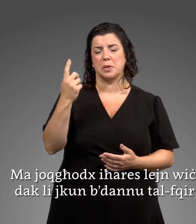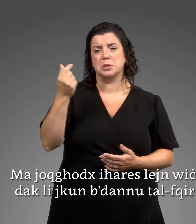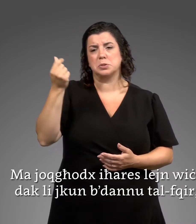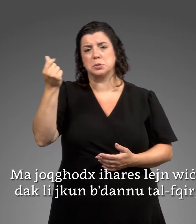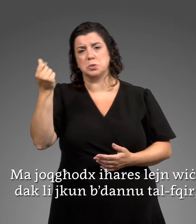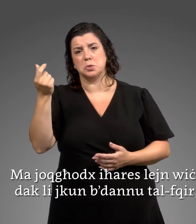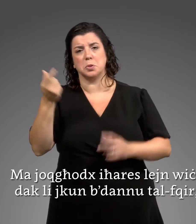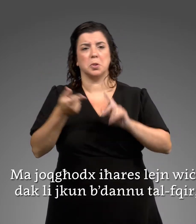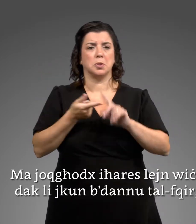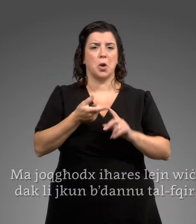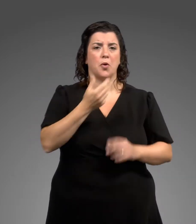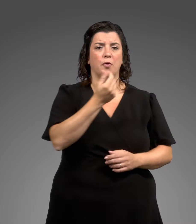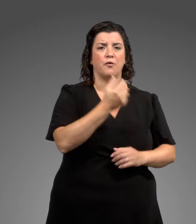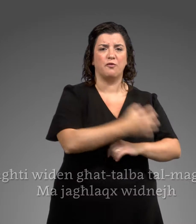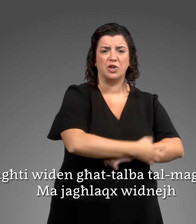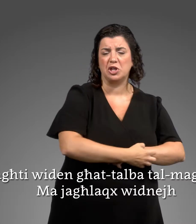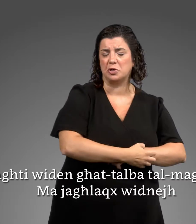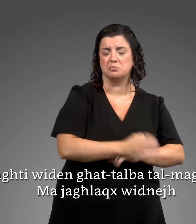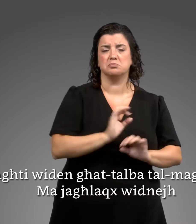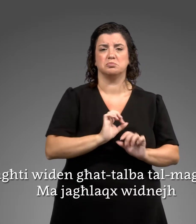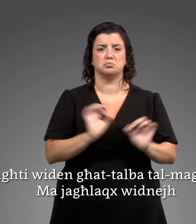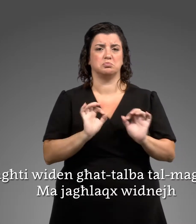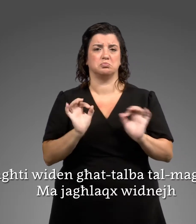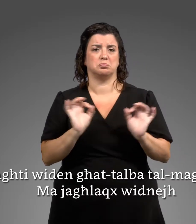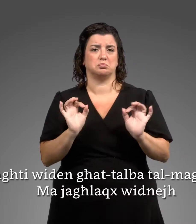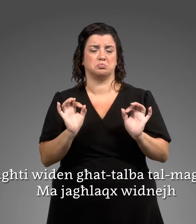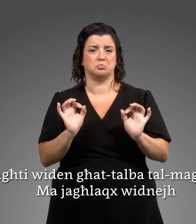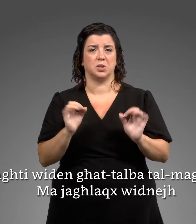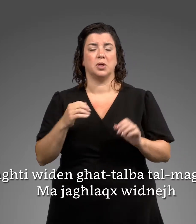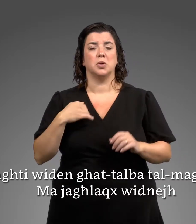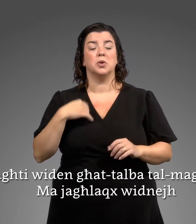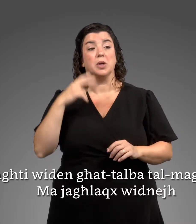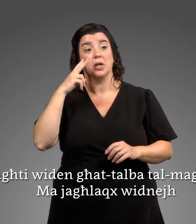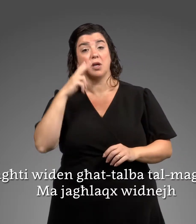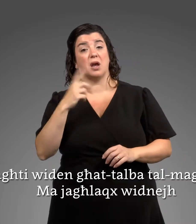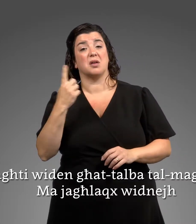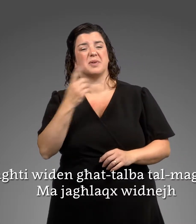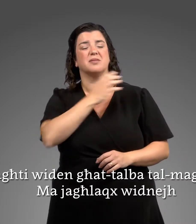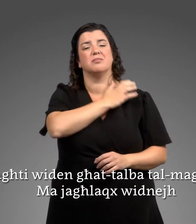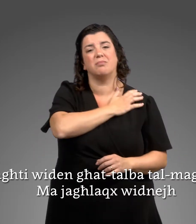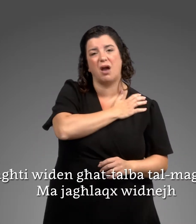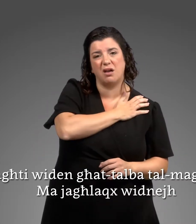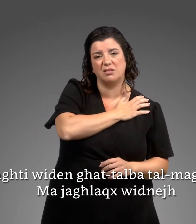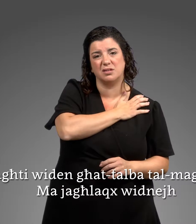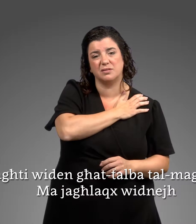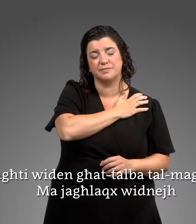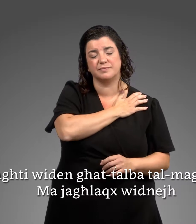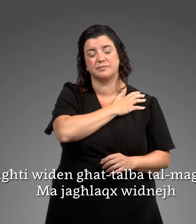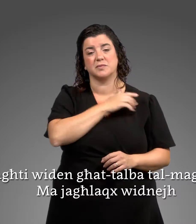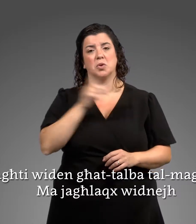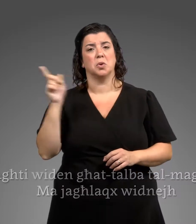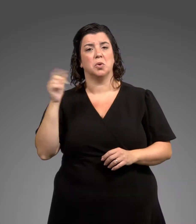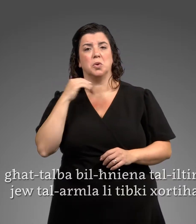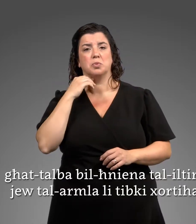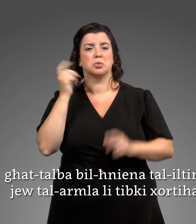b'dan nut addictive UjjgħT jedan għat talba tal-mak'us Ma jalaqx